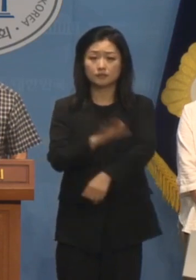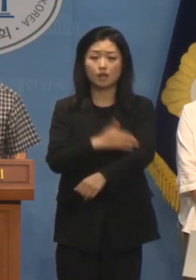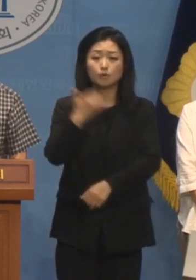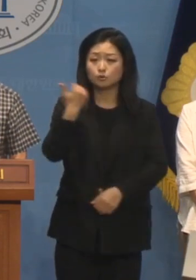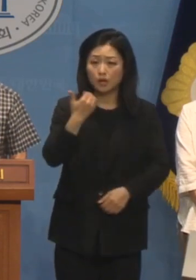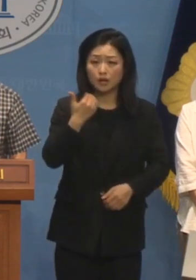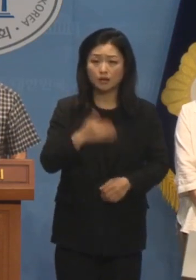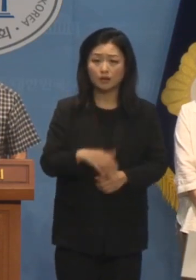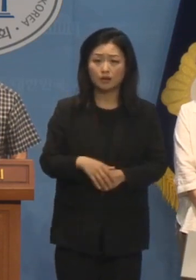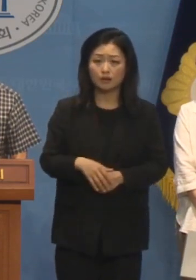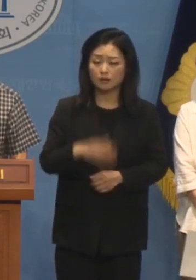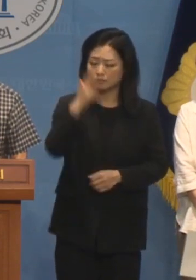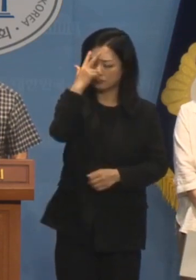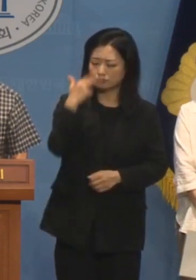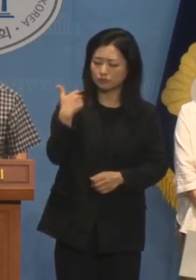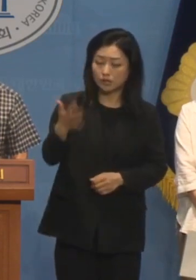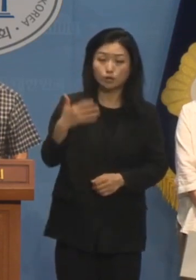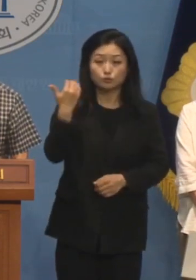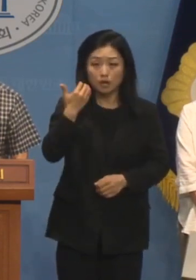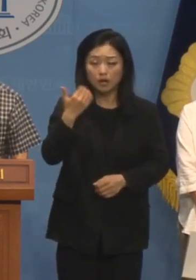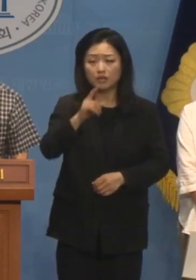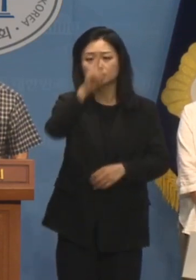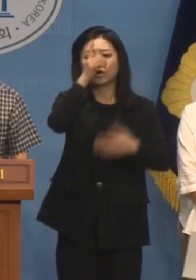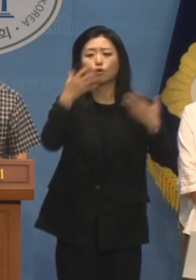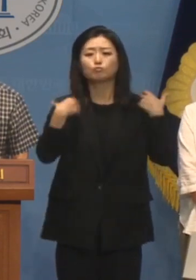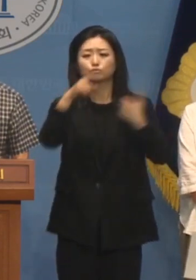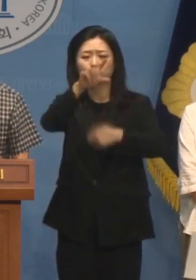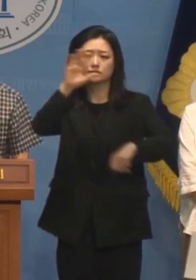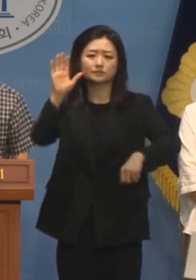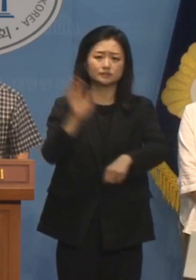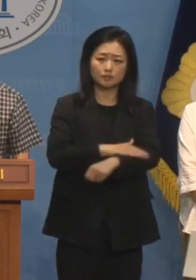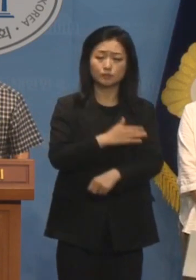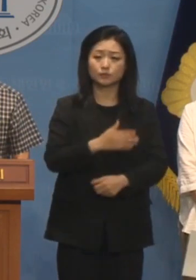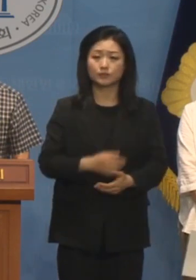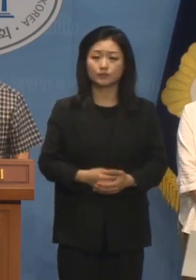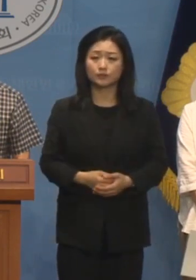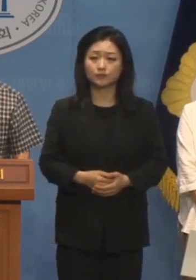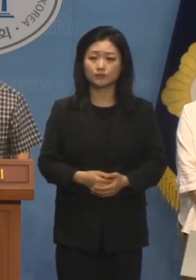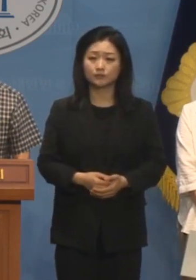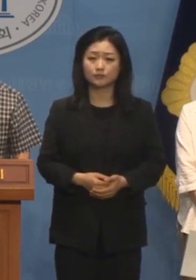방조하는 정부에 있다고 생각합니다.